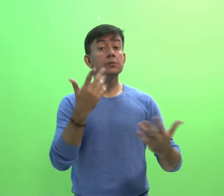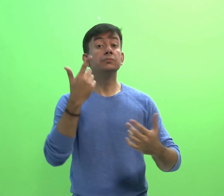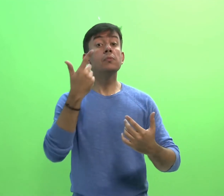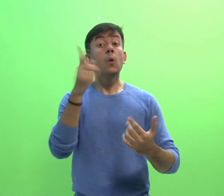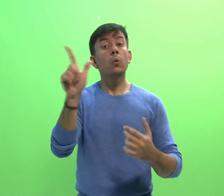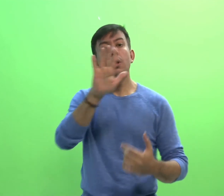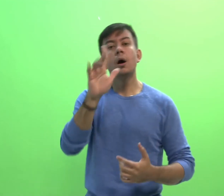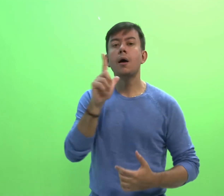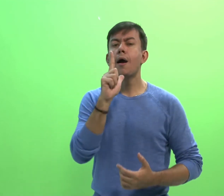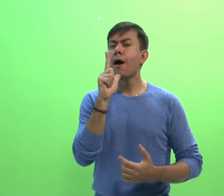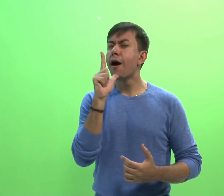Água,